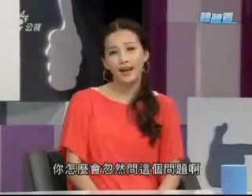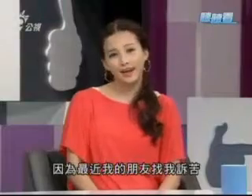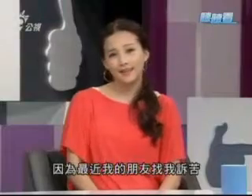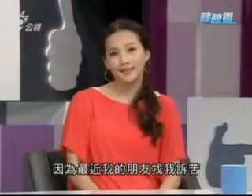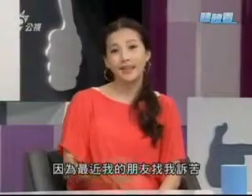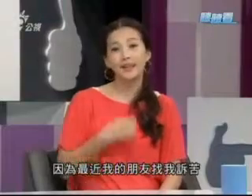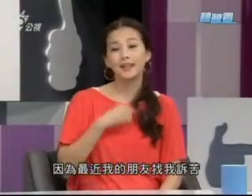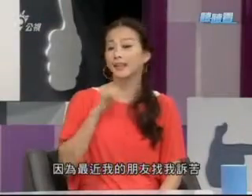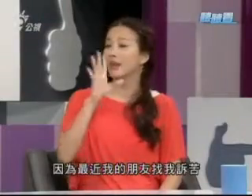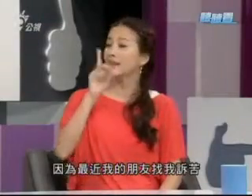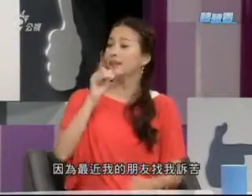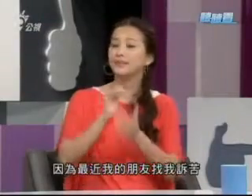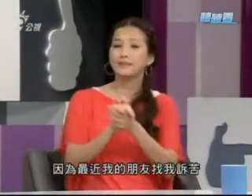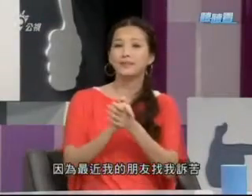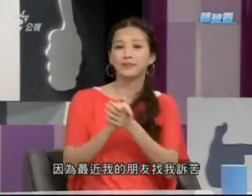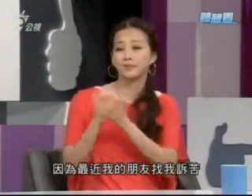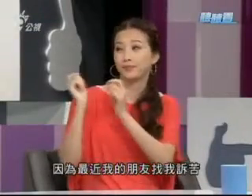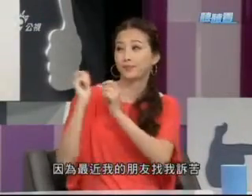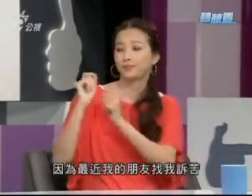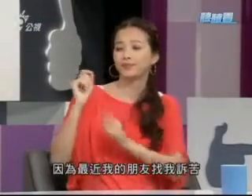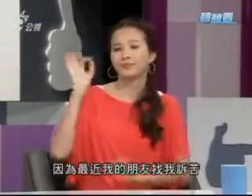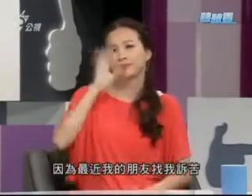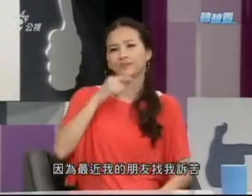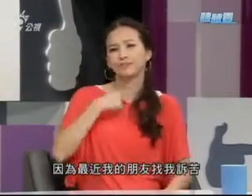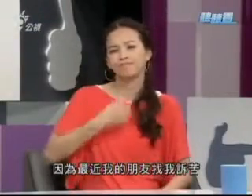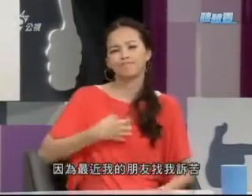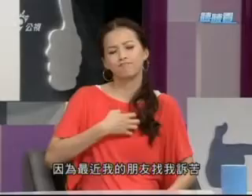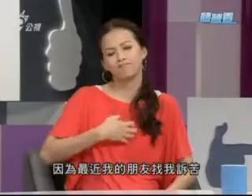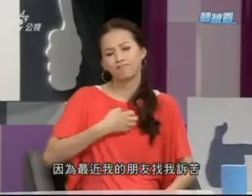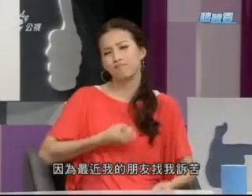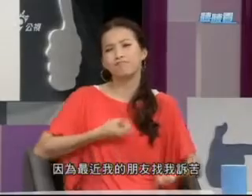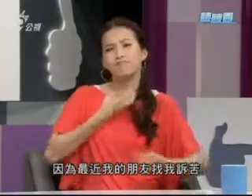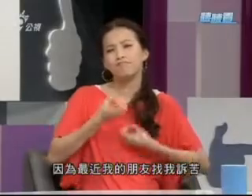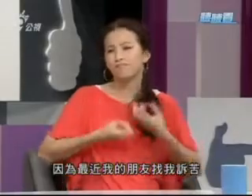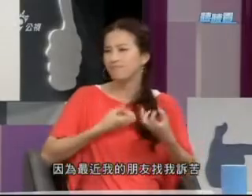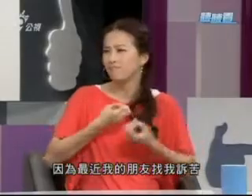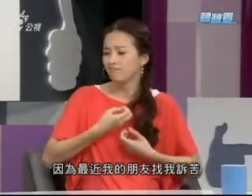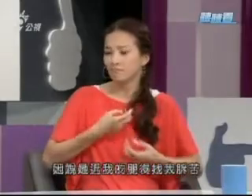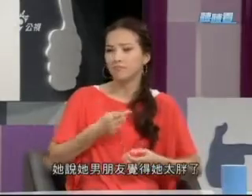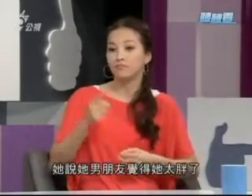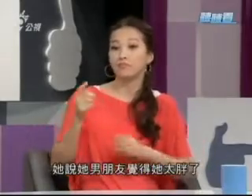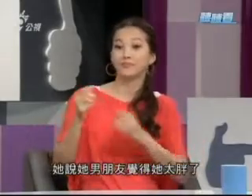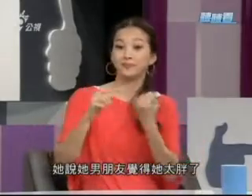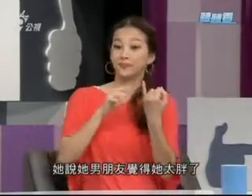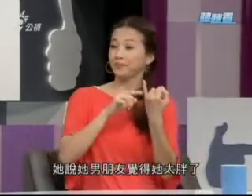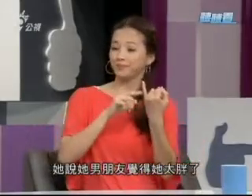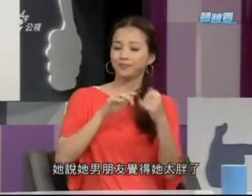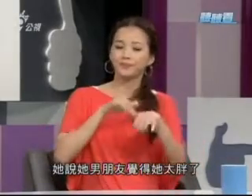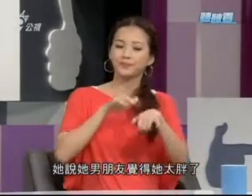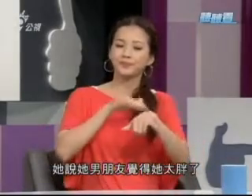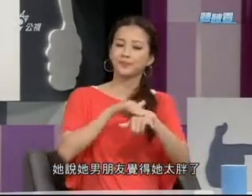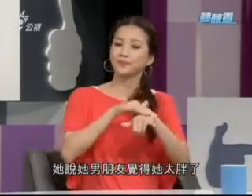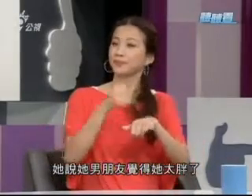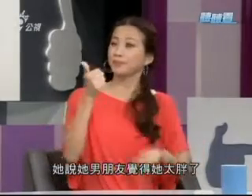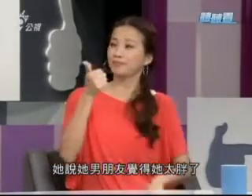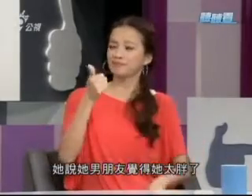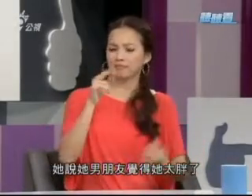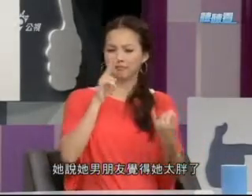唉，因为最近啊，我的朋友找我诉苦，她说啊，她男朋友觉得她